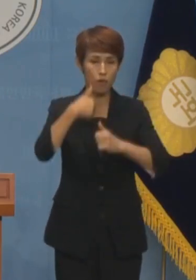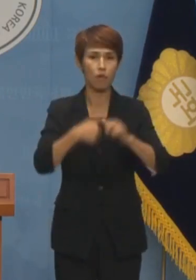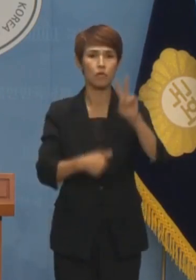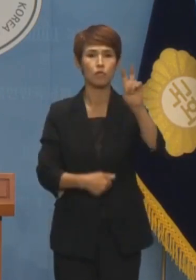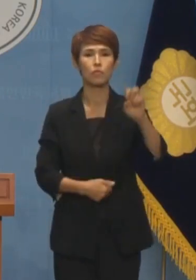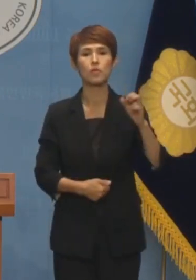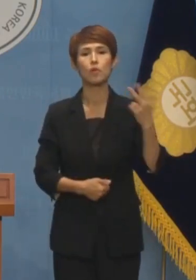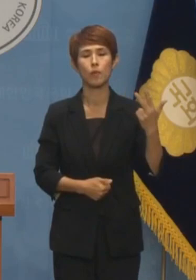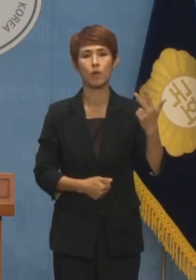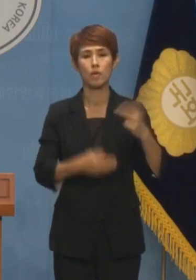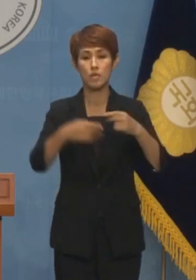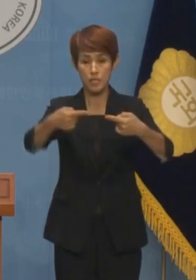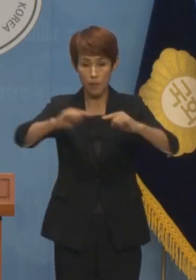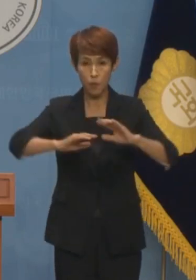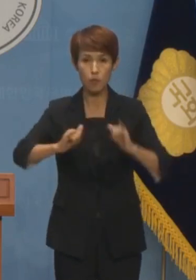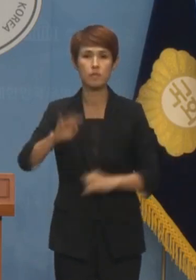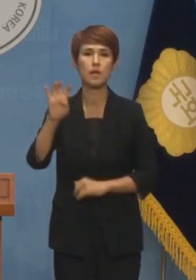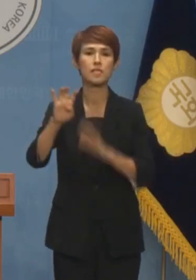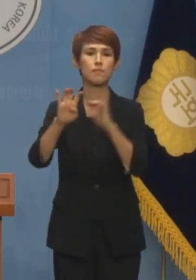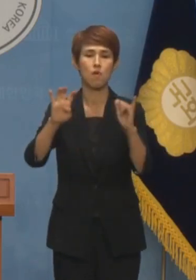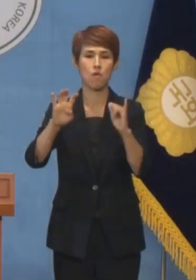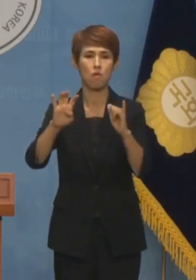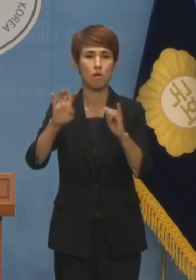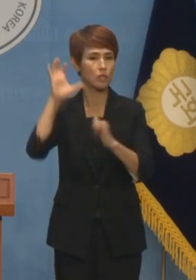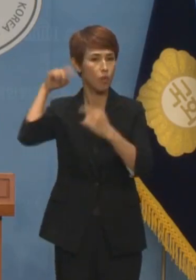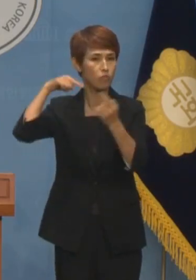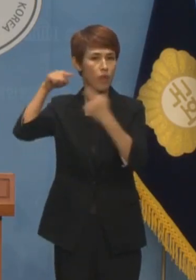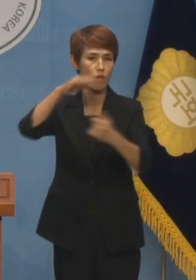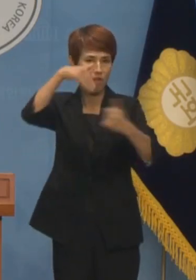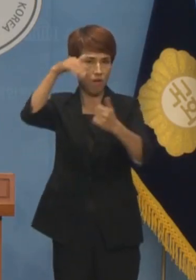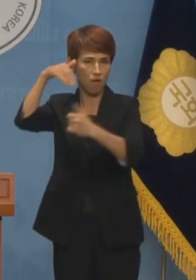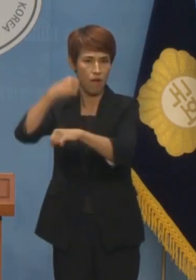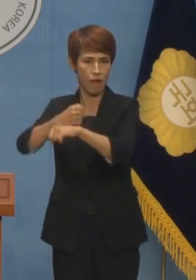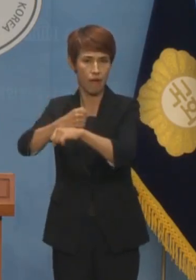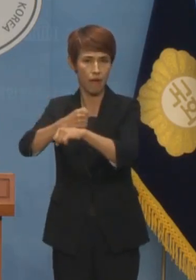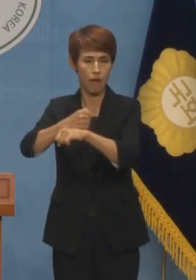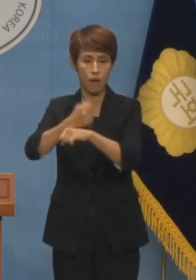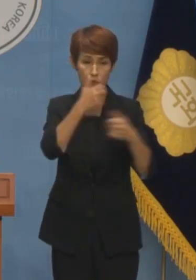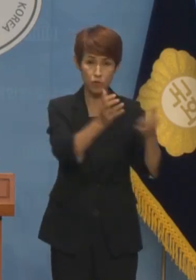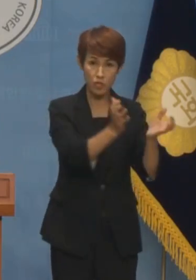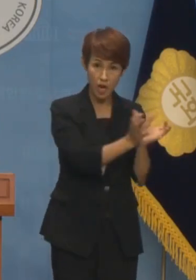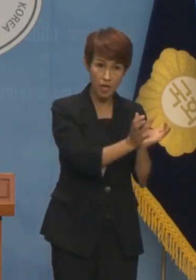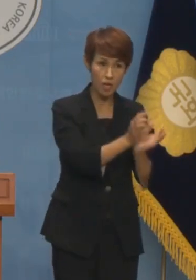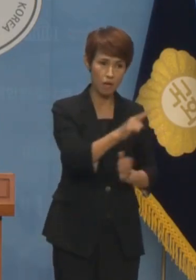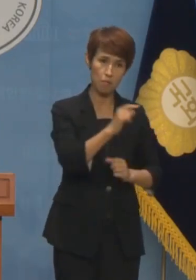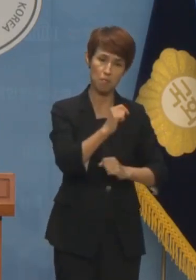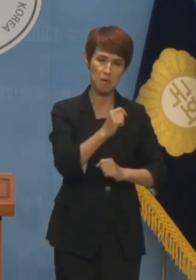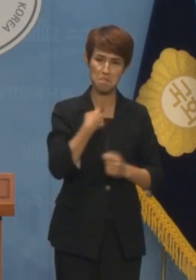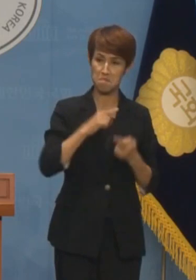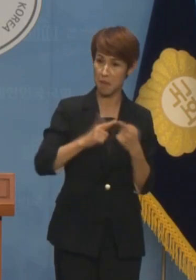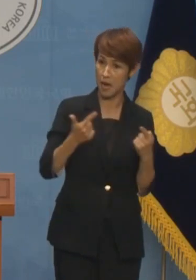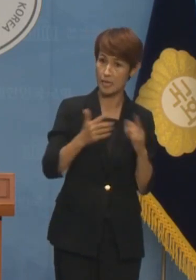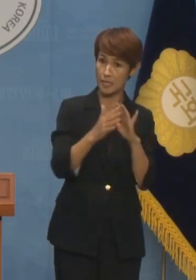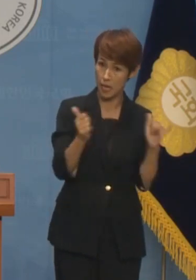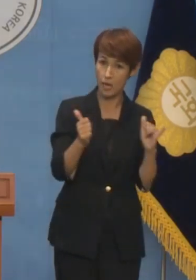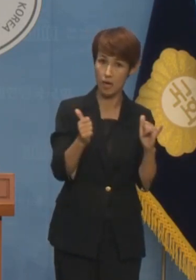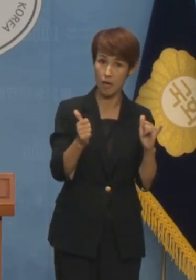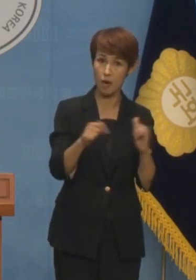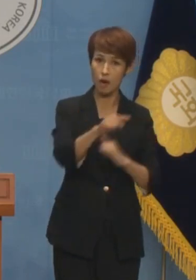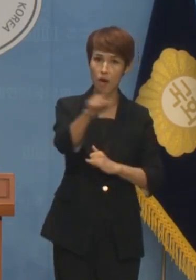27명, 참고인 40명을 청문회에 불렀고 게다가 민주당이 자신들 마음에 들지 않는